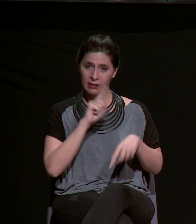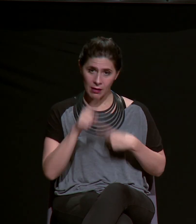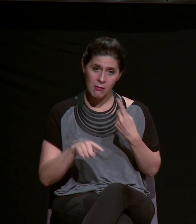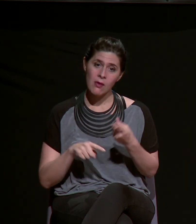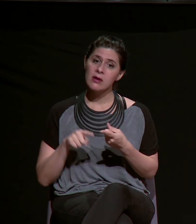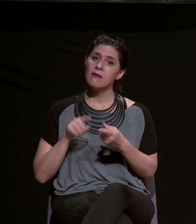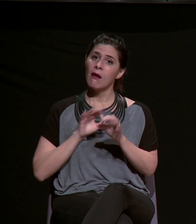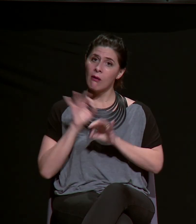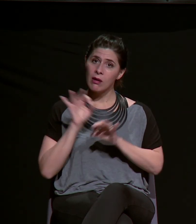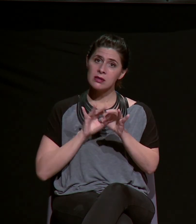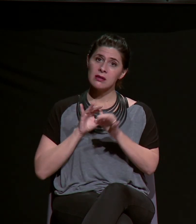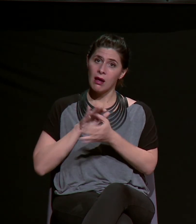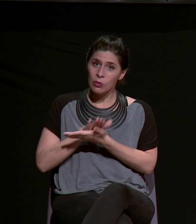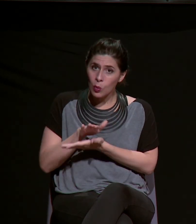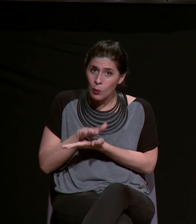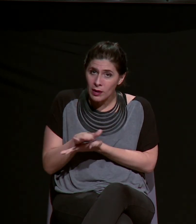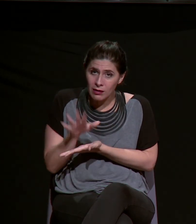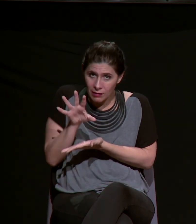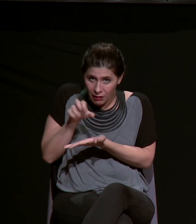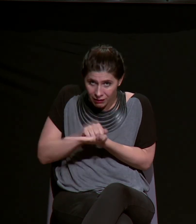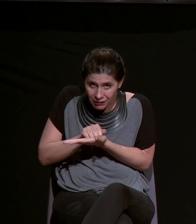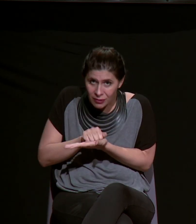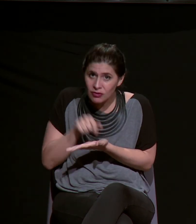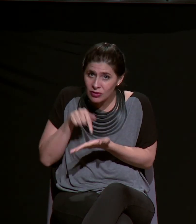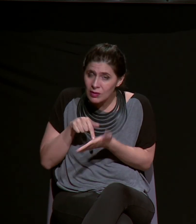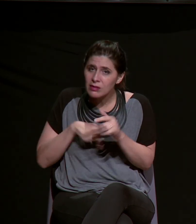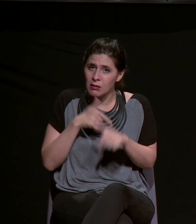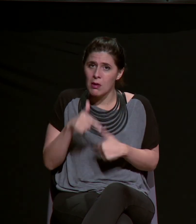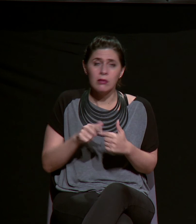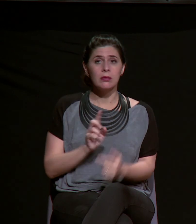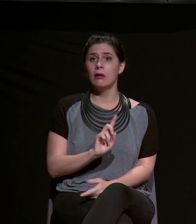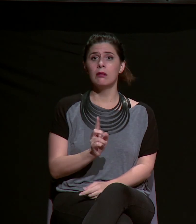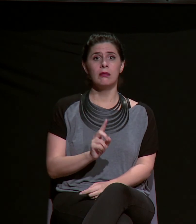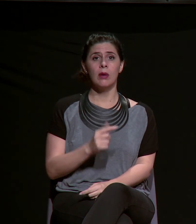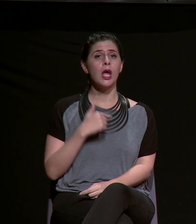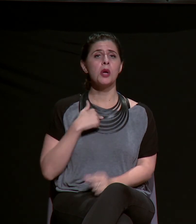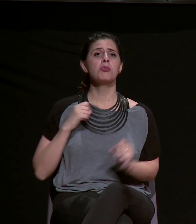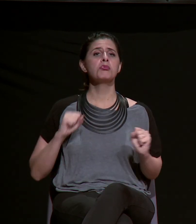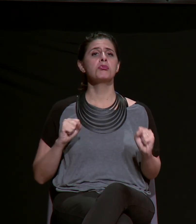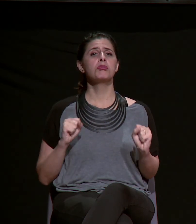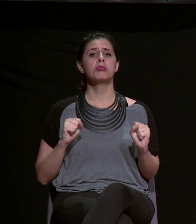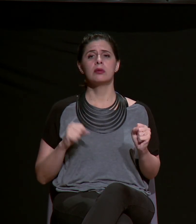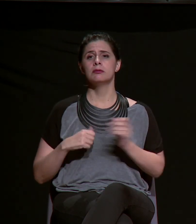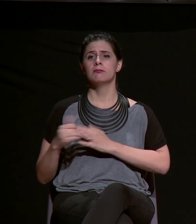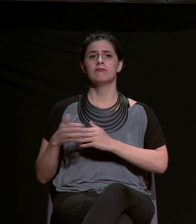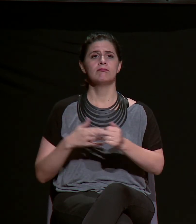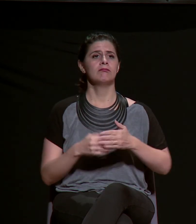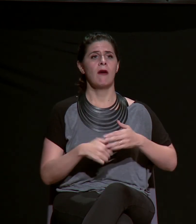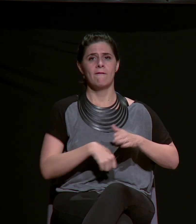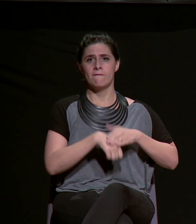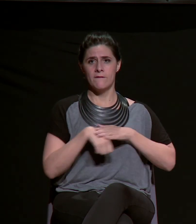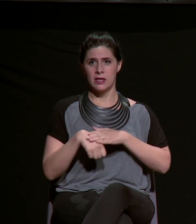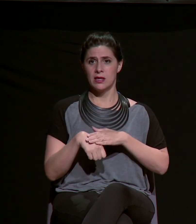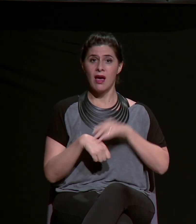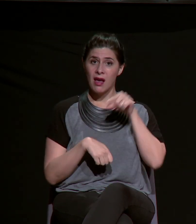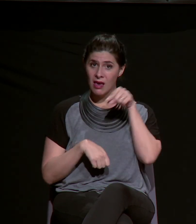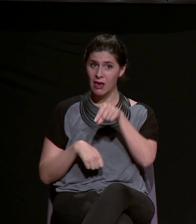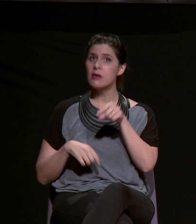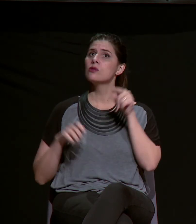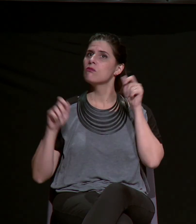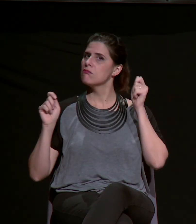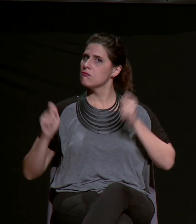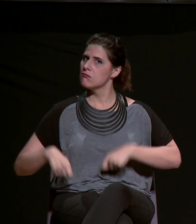do trabalho e tudo mais. Não, eu podia fazer o que fosse, que eu percebi que aquilo poderia virar uma